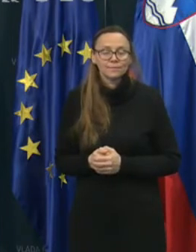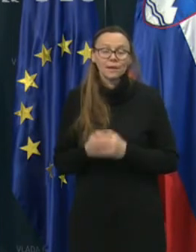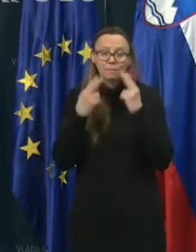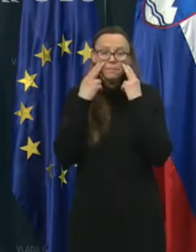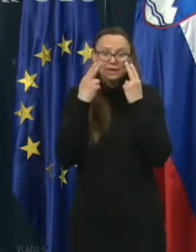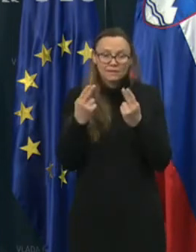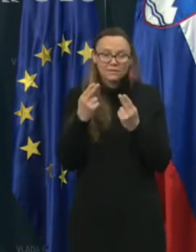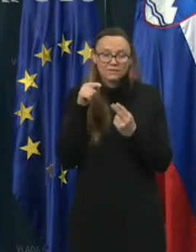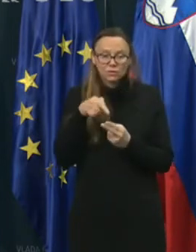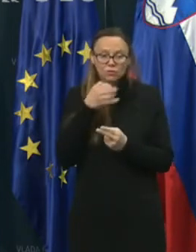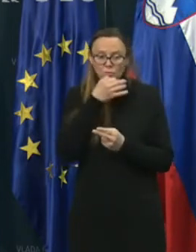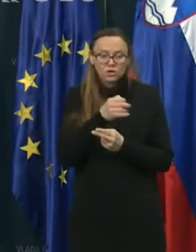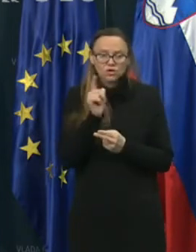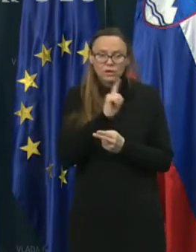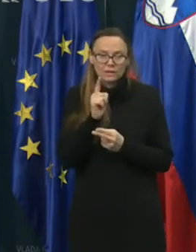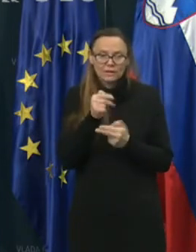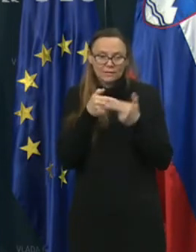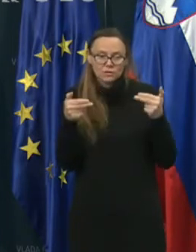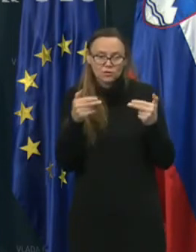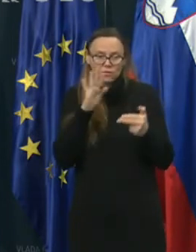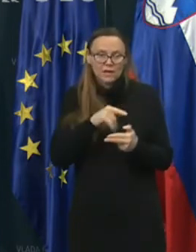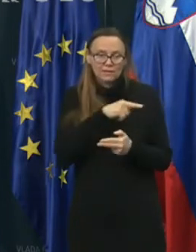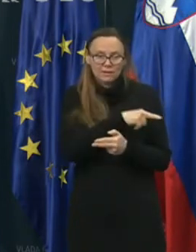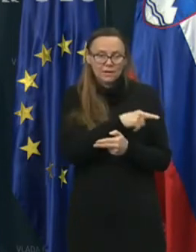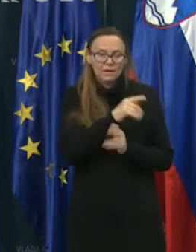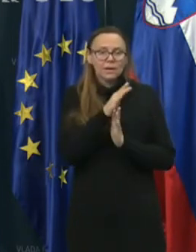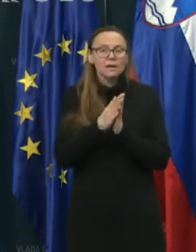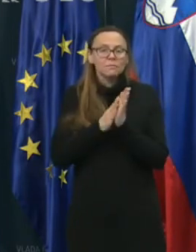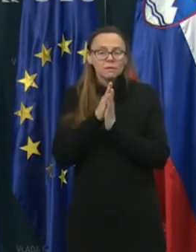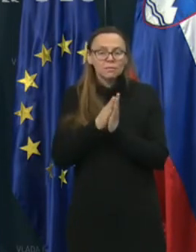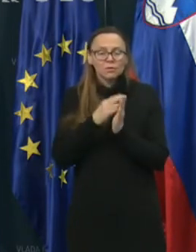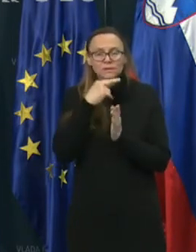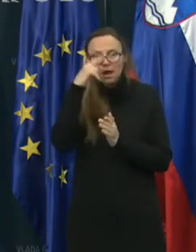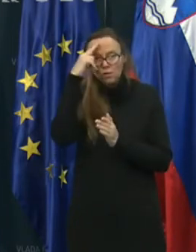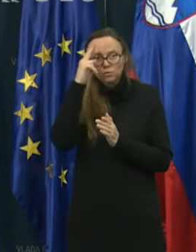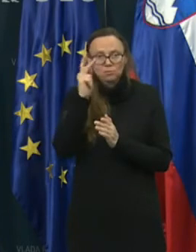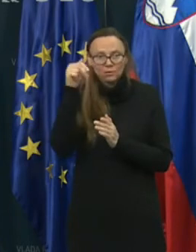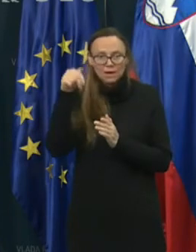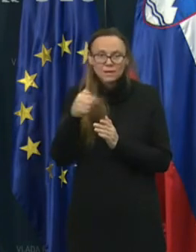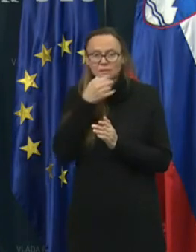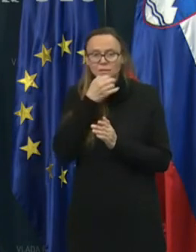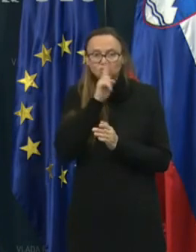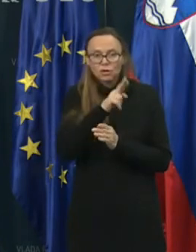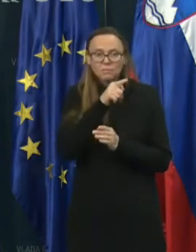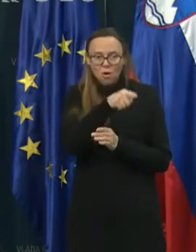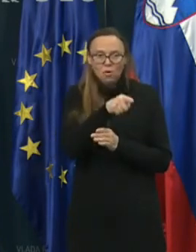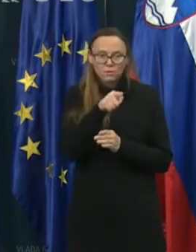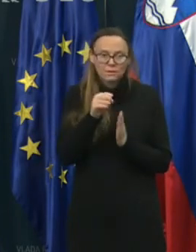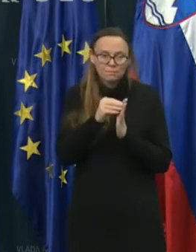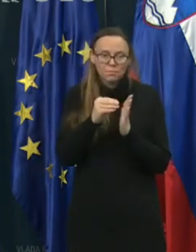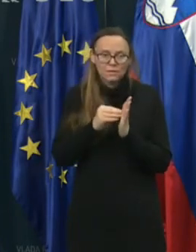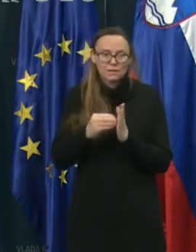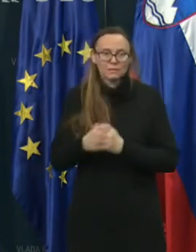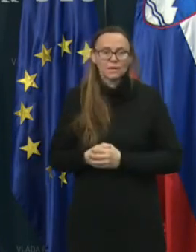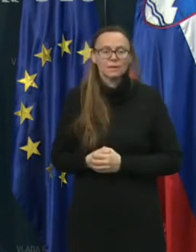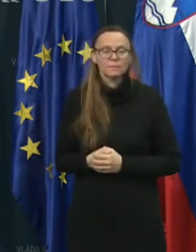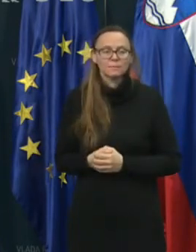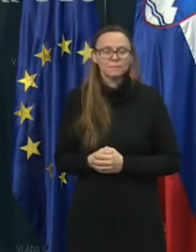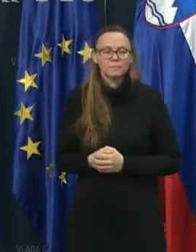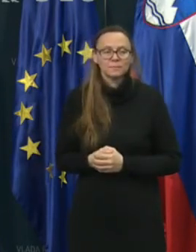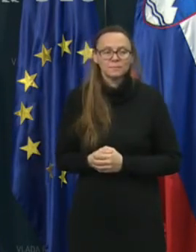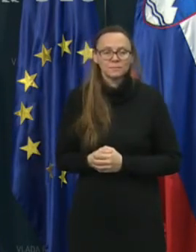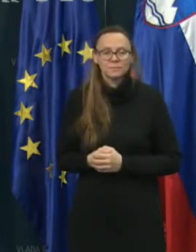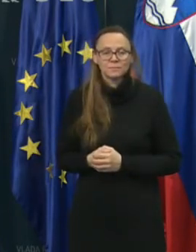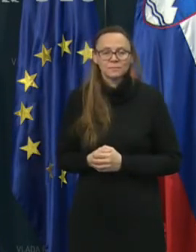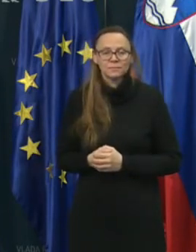Predvidevam, da to vprašanje ni naslovljeno na mene, tako da bi prosila gospoda Kacina, če ima on te podatke. Prav, bomo